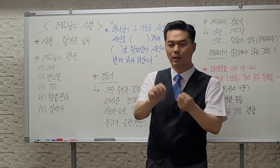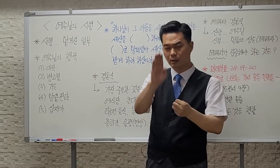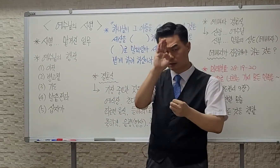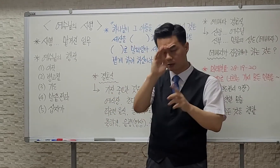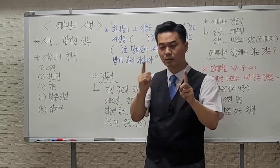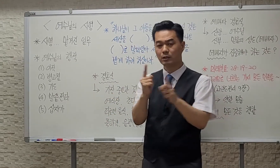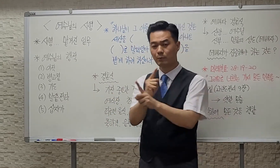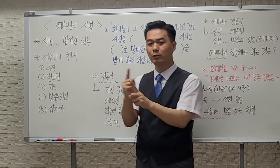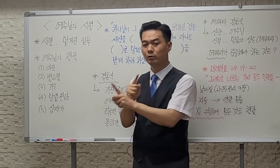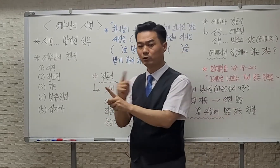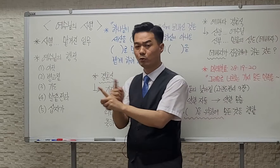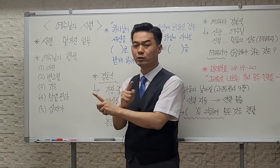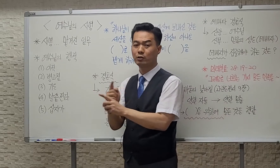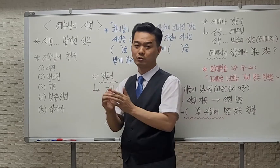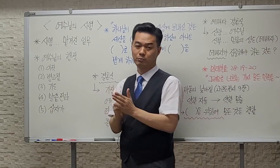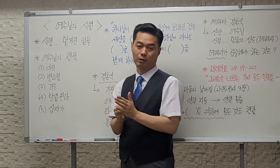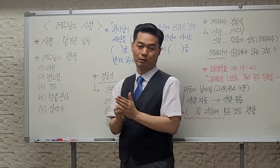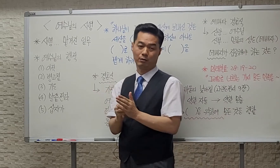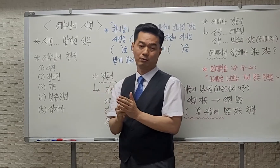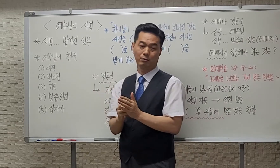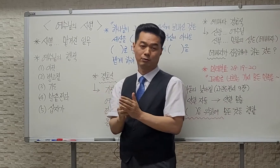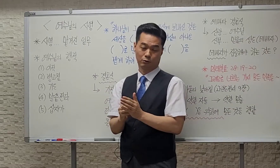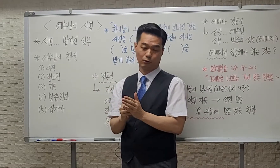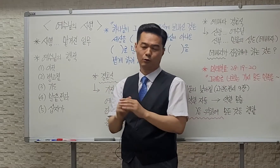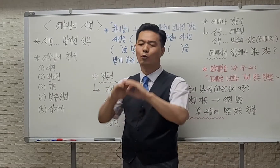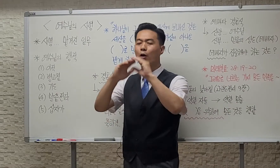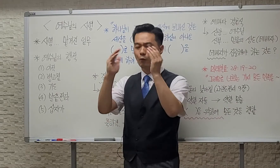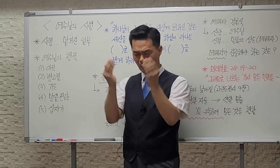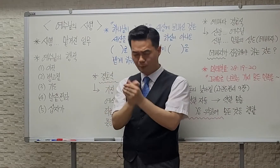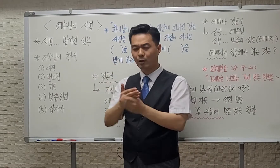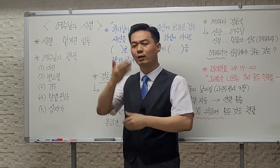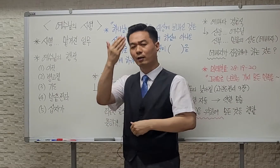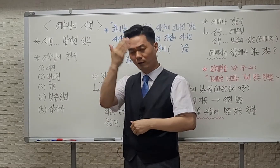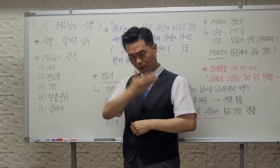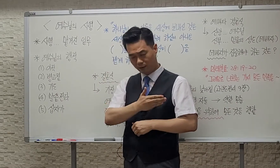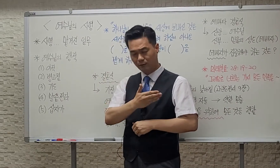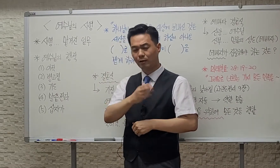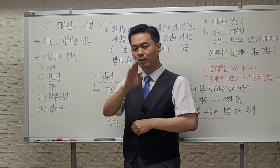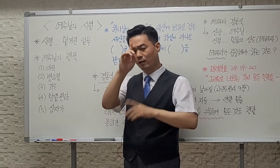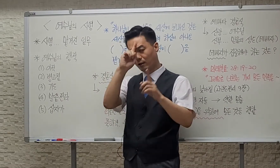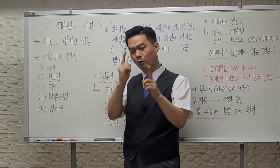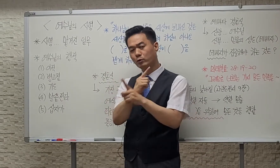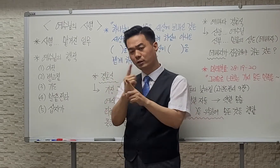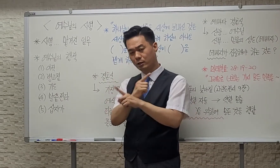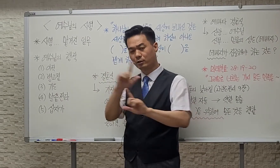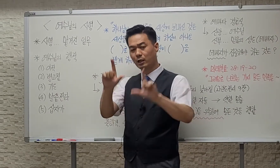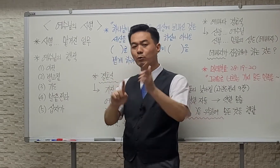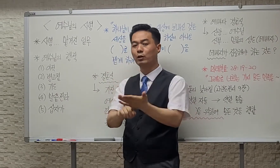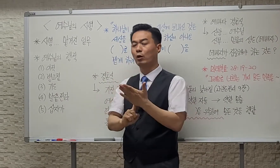수많은 질병들을 고치셨습니다. 그것도 완벽하게 깨끗하게 고치시는 장면이 나옵니다.